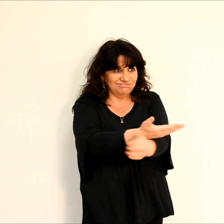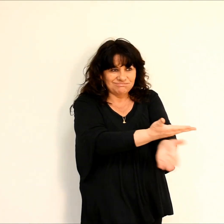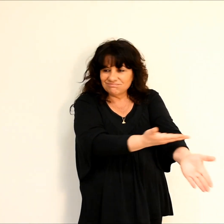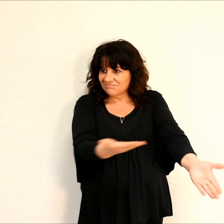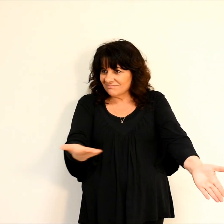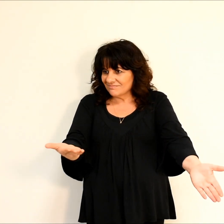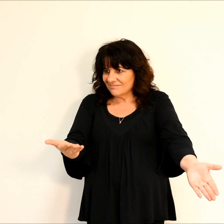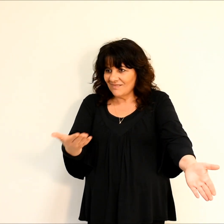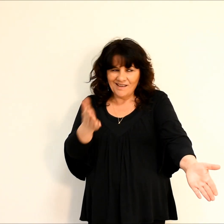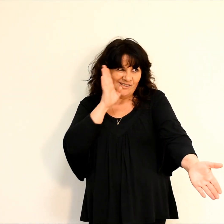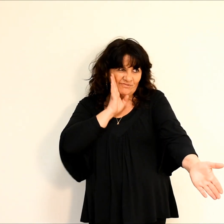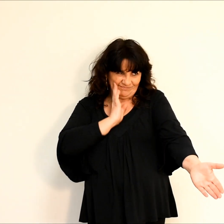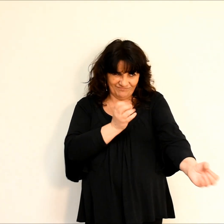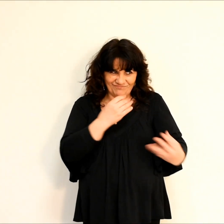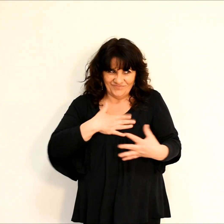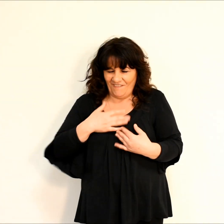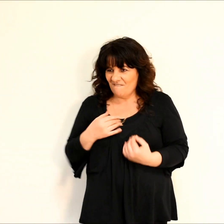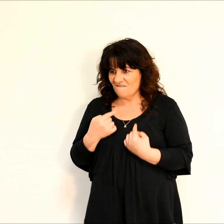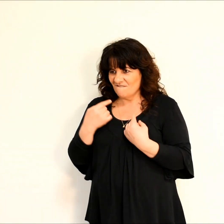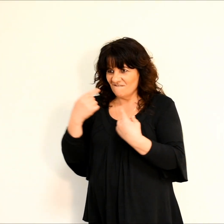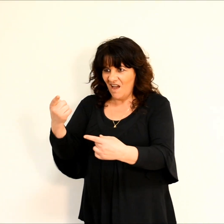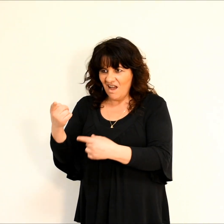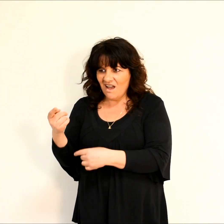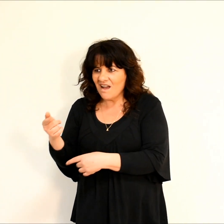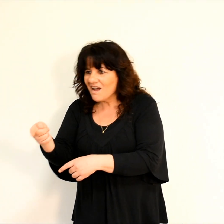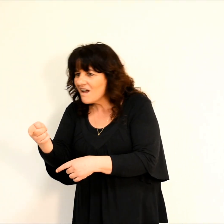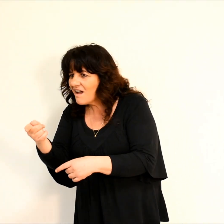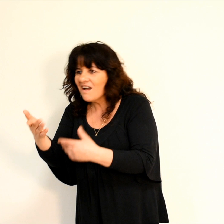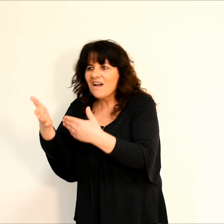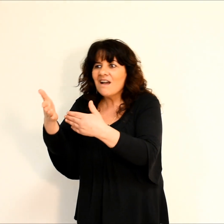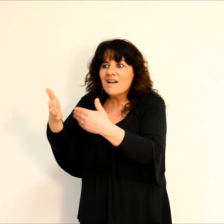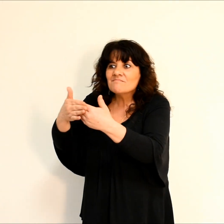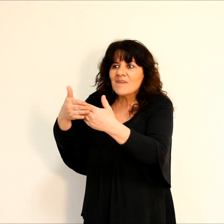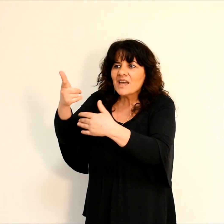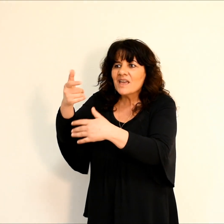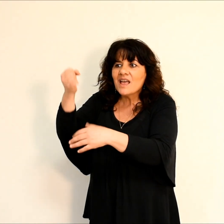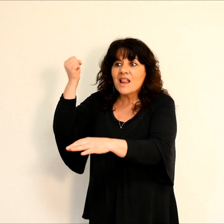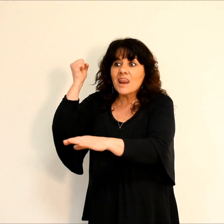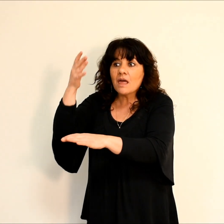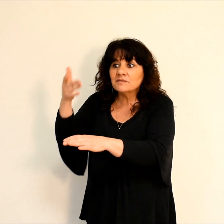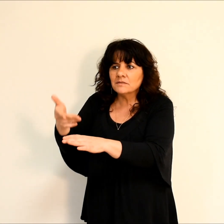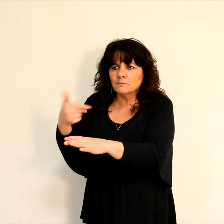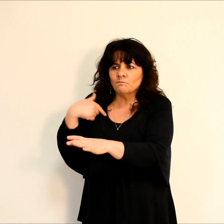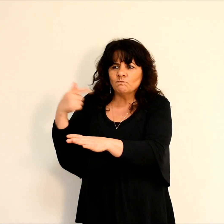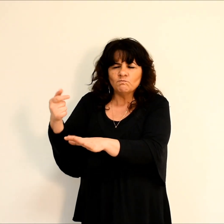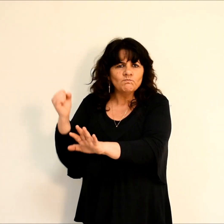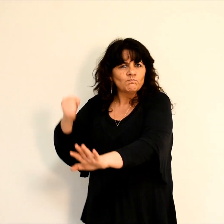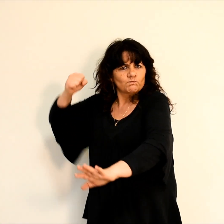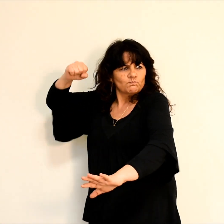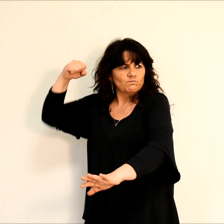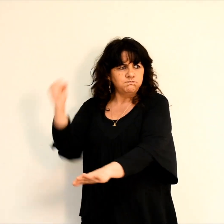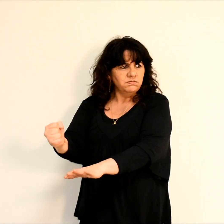Laisse-moi donc le clouer à terre avec sa propre lance, d'un seul coup, et je n'aurai pas à m'y reprendre à 2